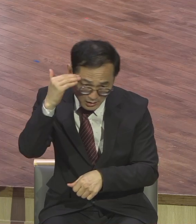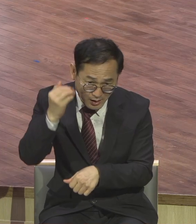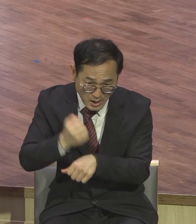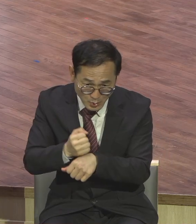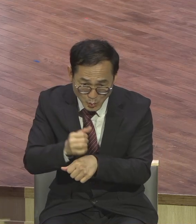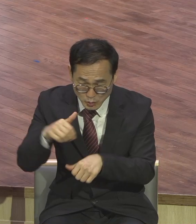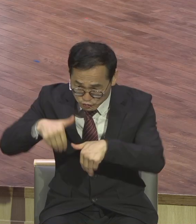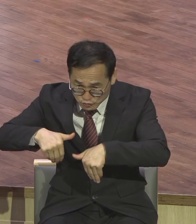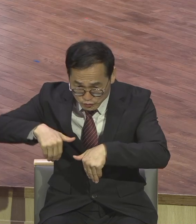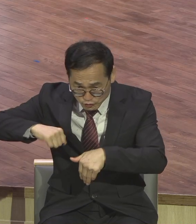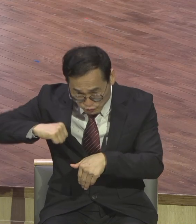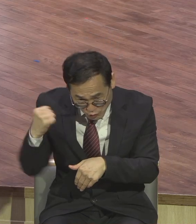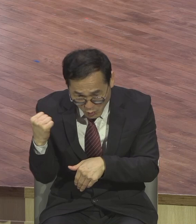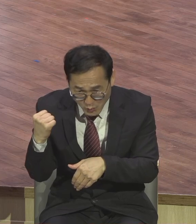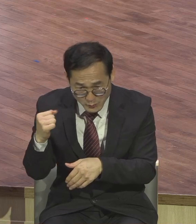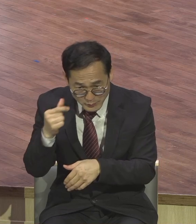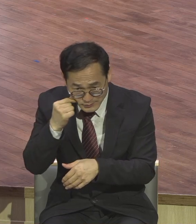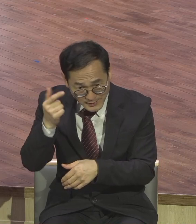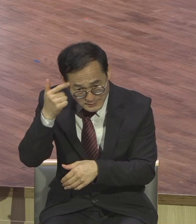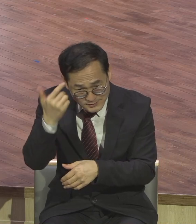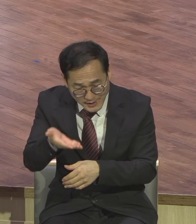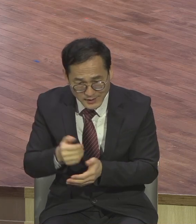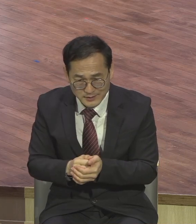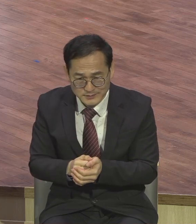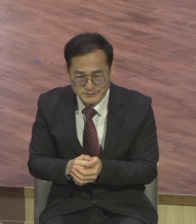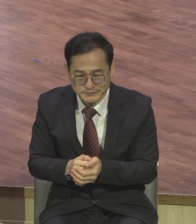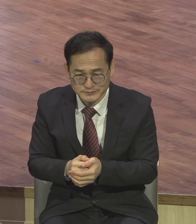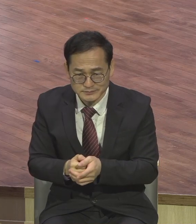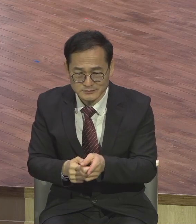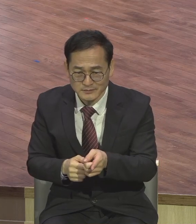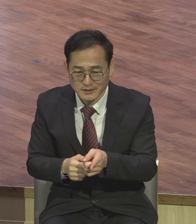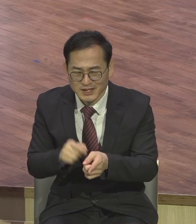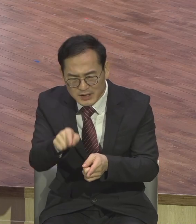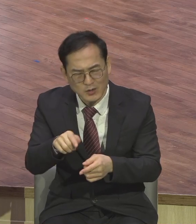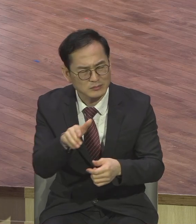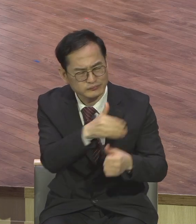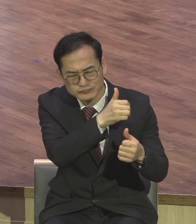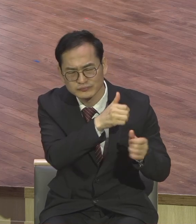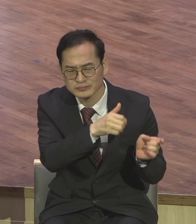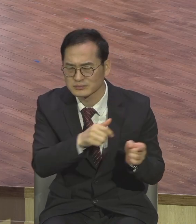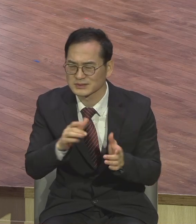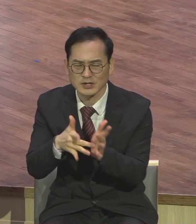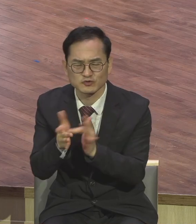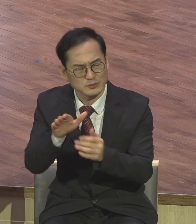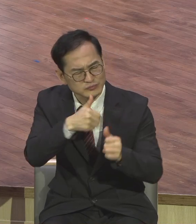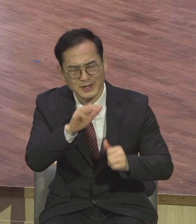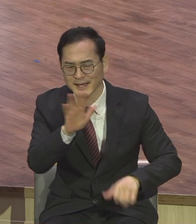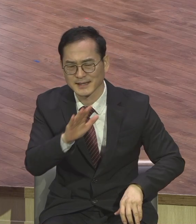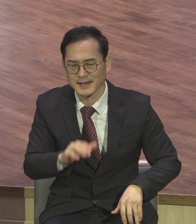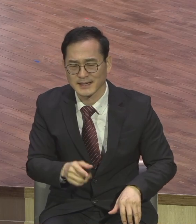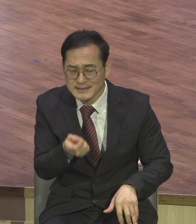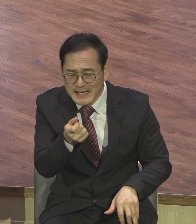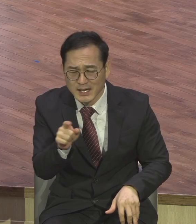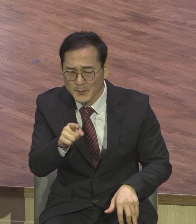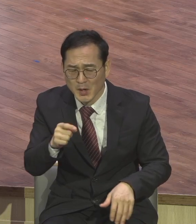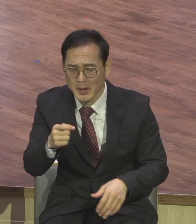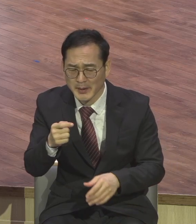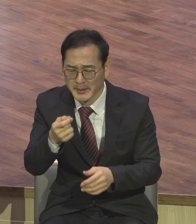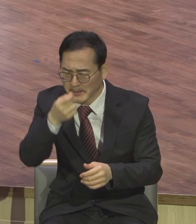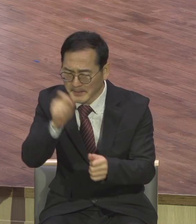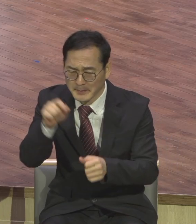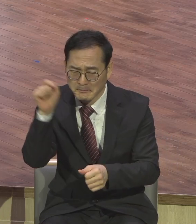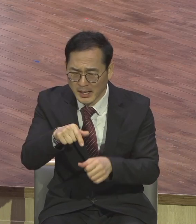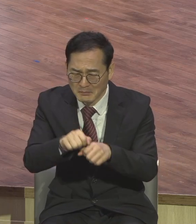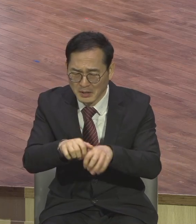못하게 하더냐. 그 권면은 너희를 부르신 이에게서 난 것이 아니니라. 적은 누룩이 온 동이에 퍼지느니라. 나는